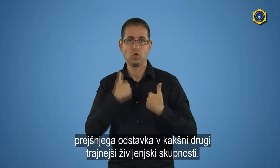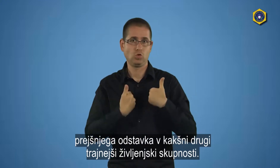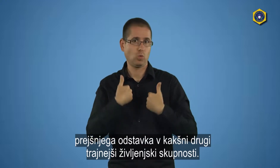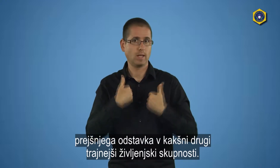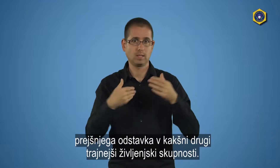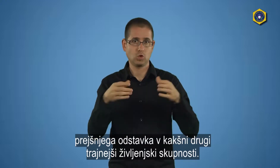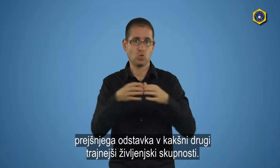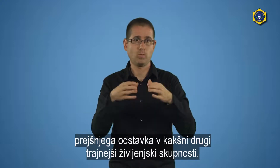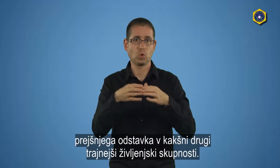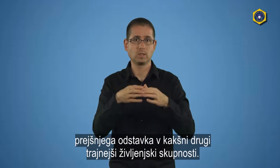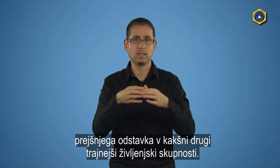skupnosti.